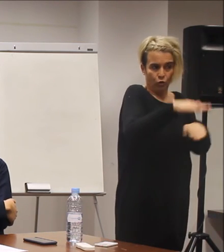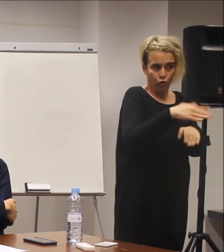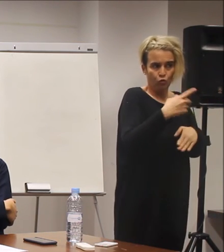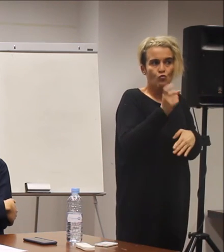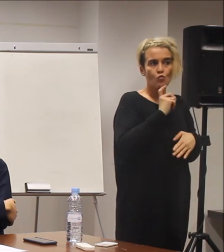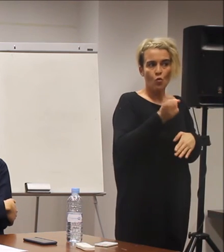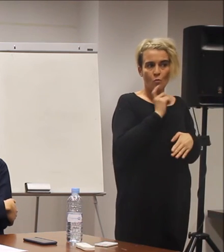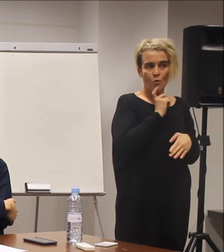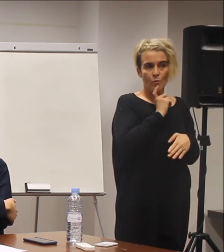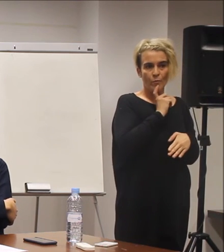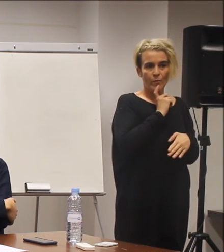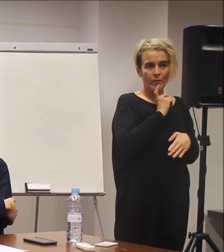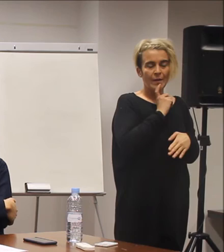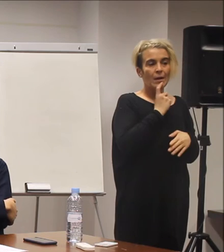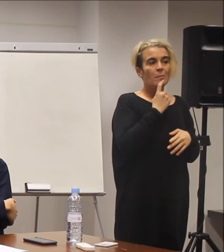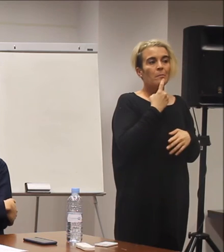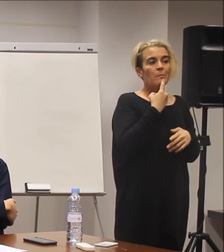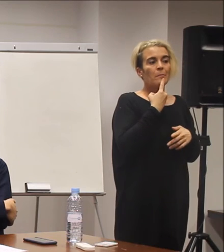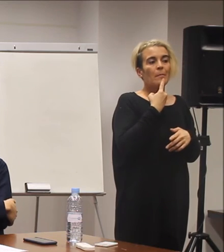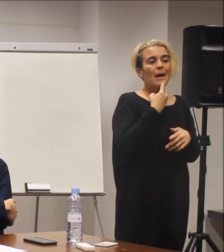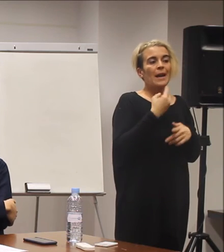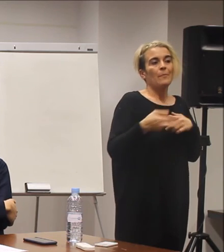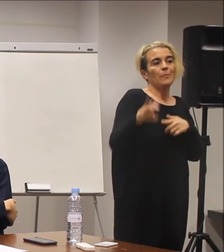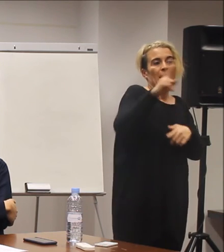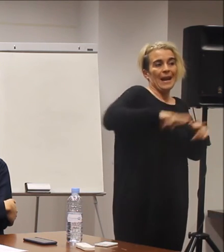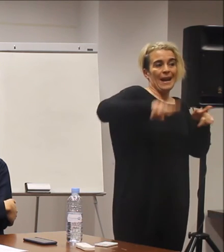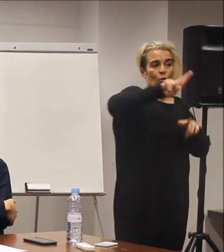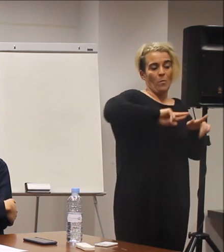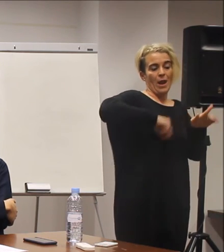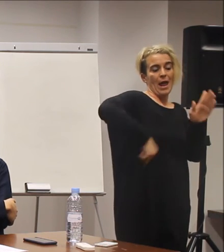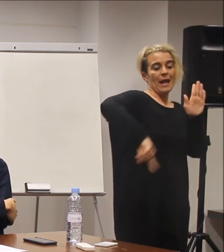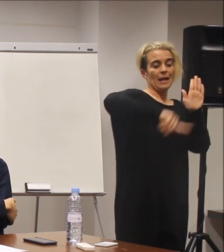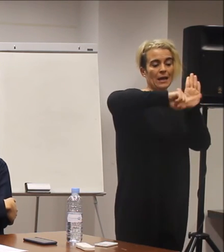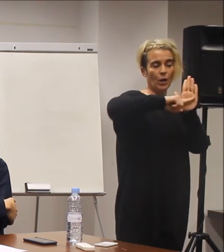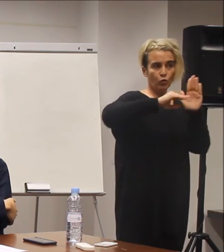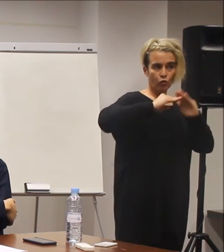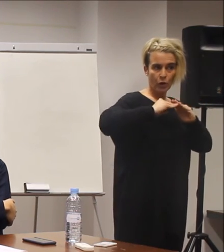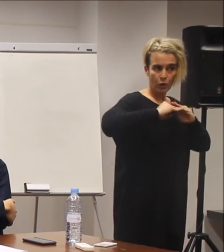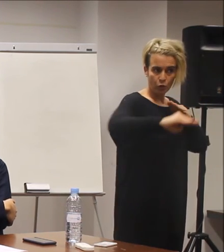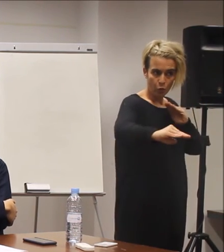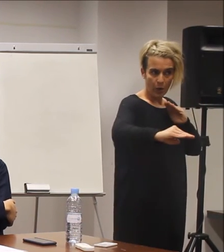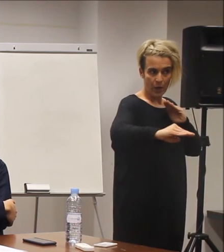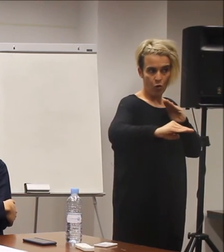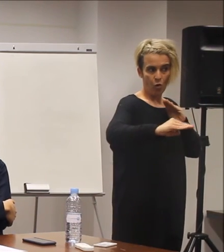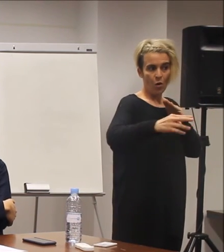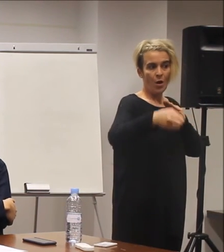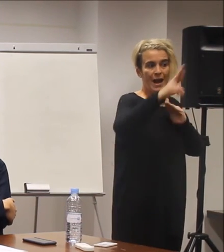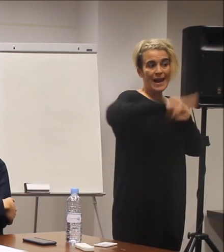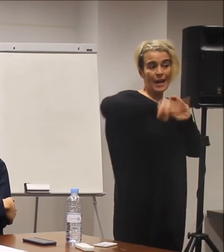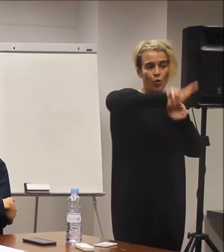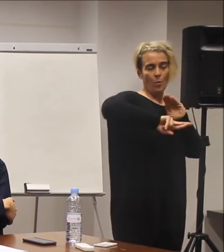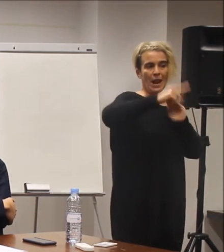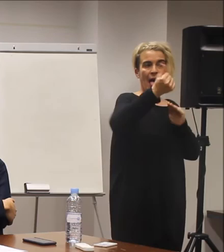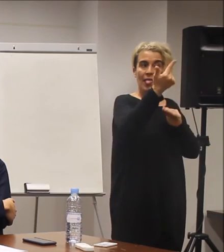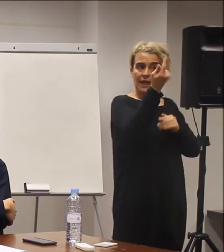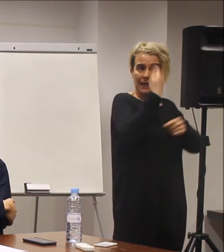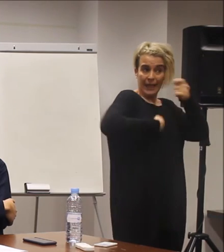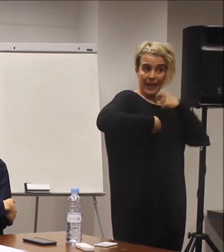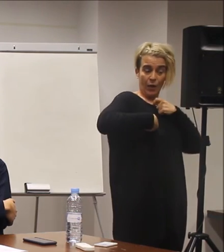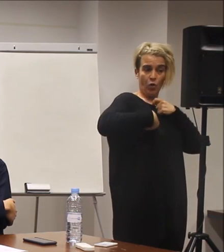poder recuperar la cláusula de suelo y que no consideren el día de mañana, si cae a un juzgado, que haya mala